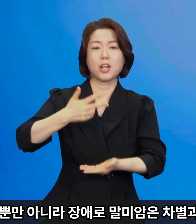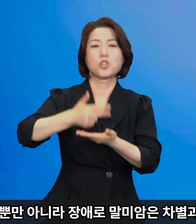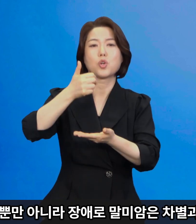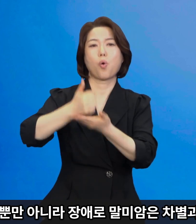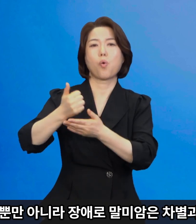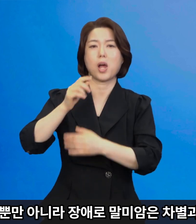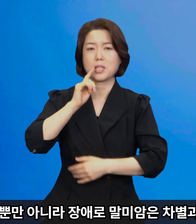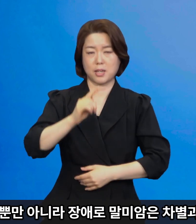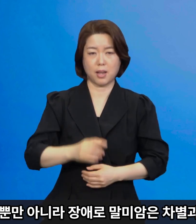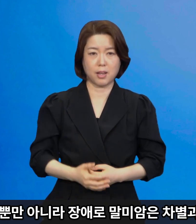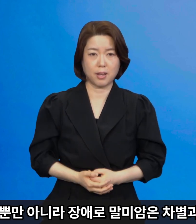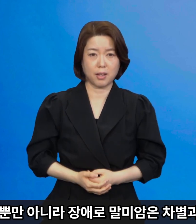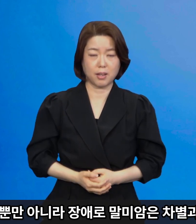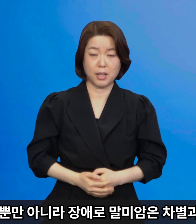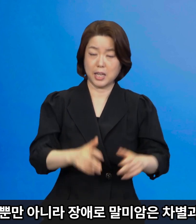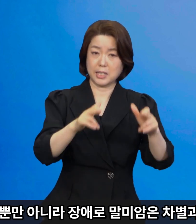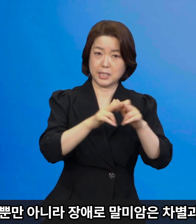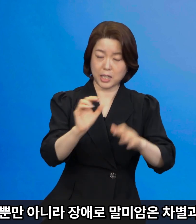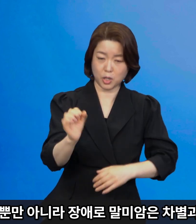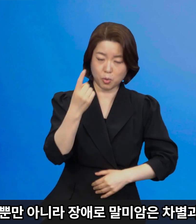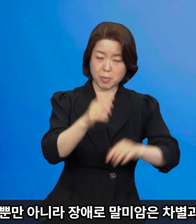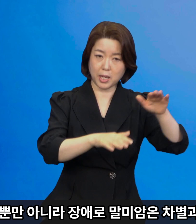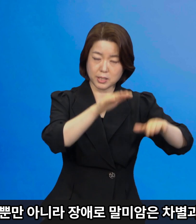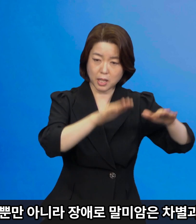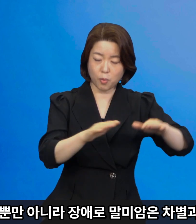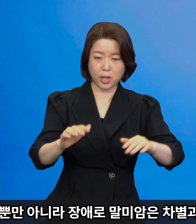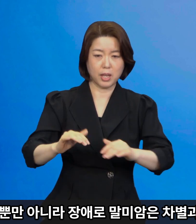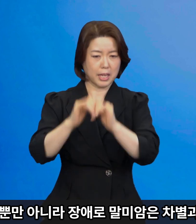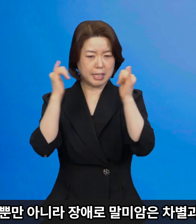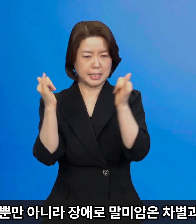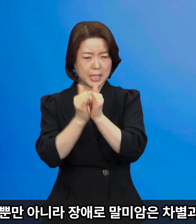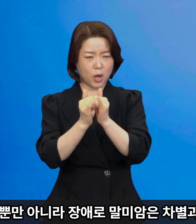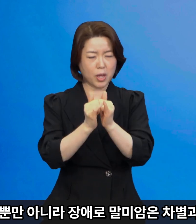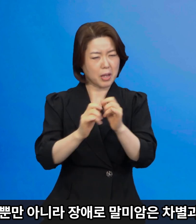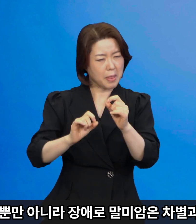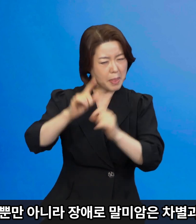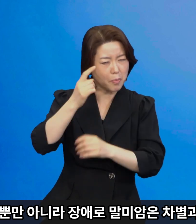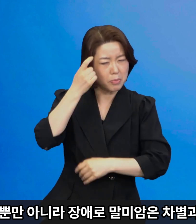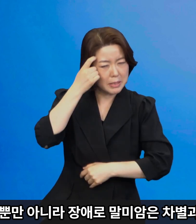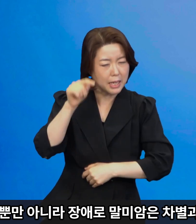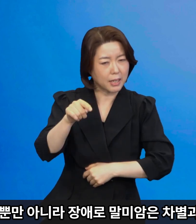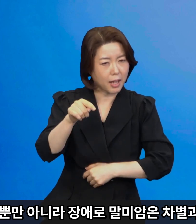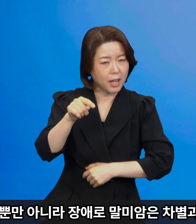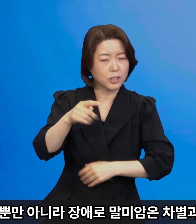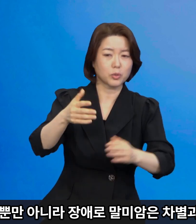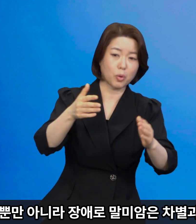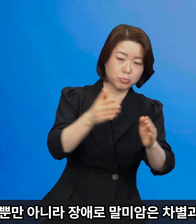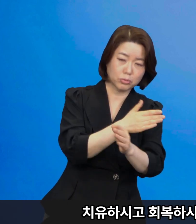아니라 장애로 말미암은 차별과 사회적 통념으로부터 자유를 베푸는 구절,